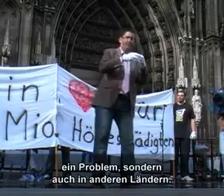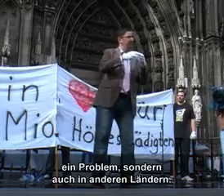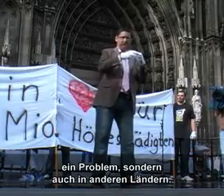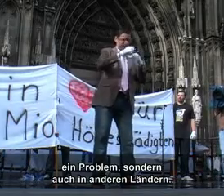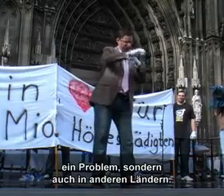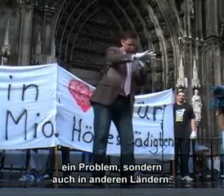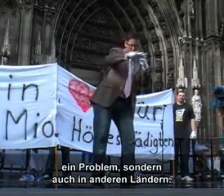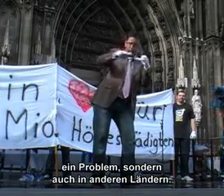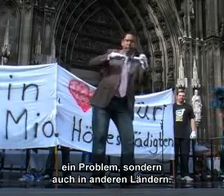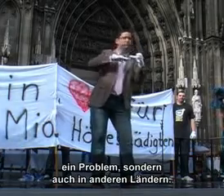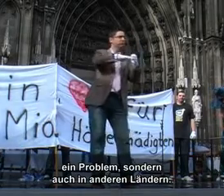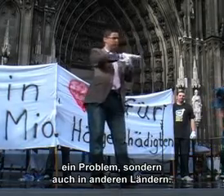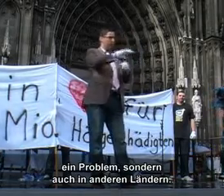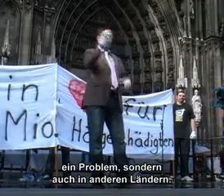Und es geht um die Problematik der Untertitel.